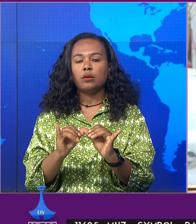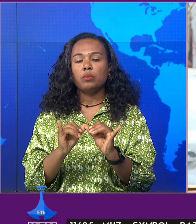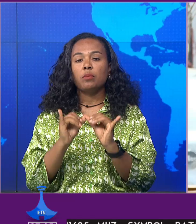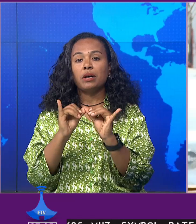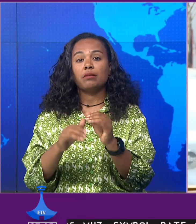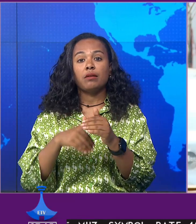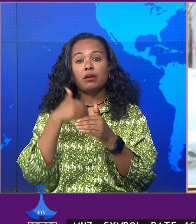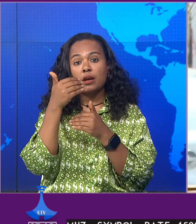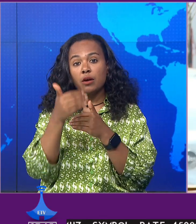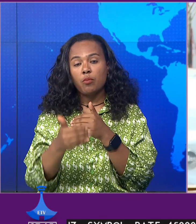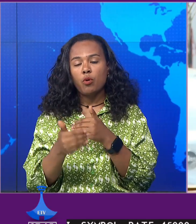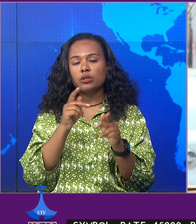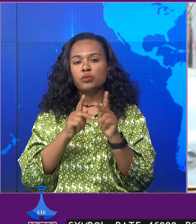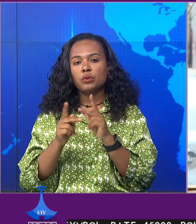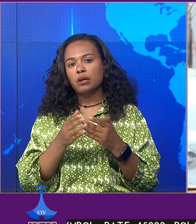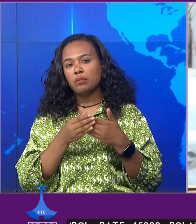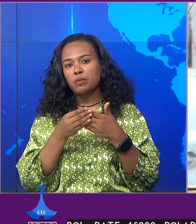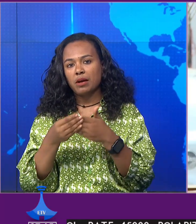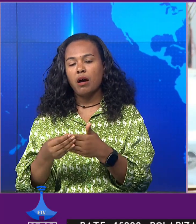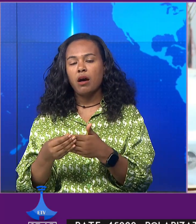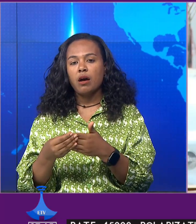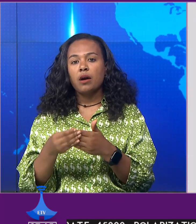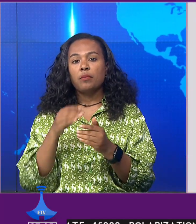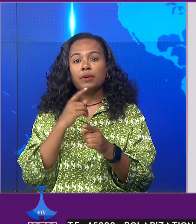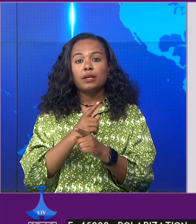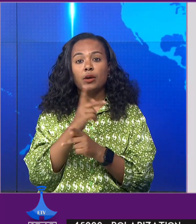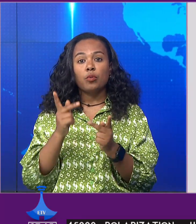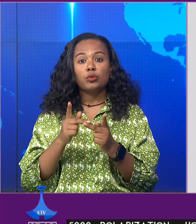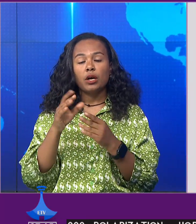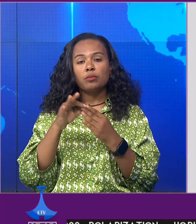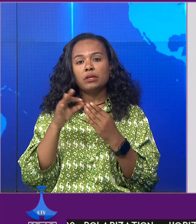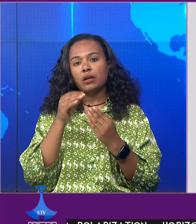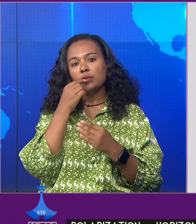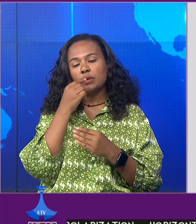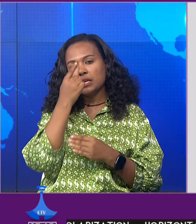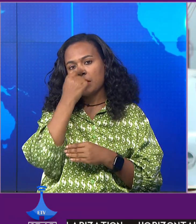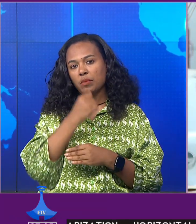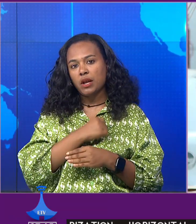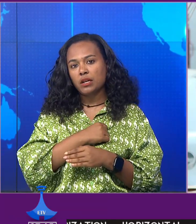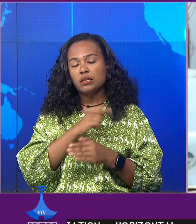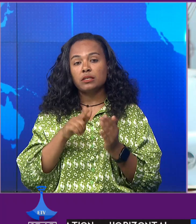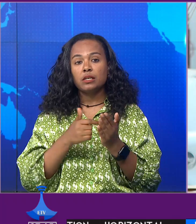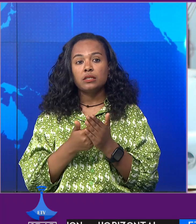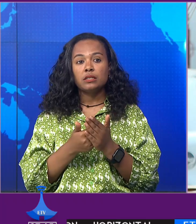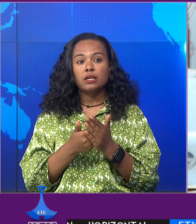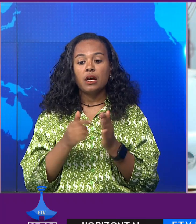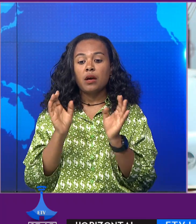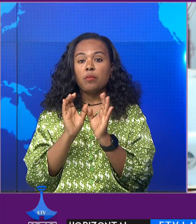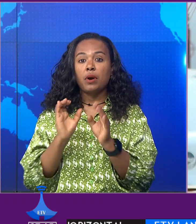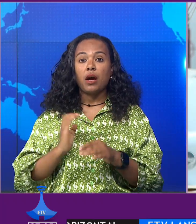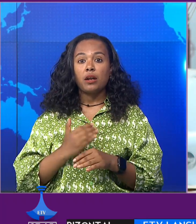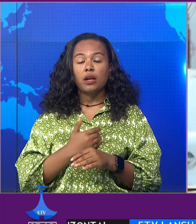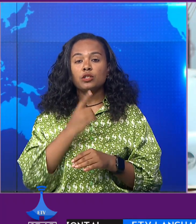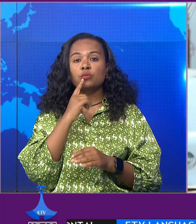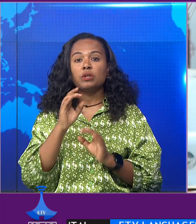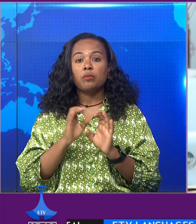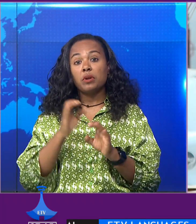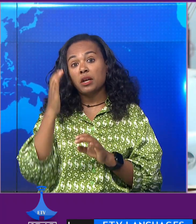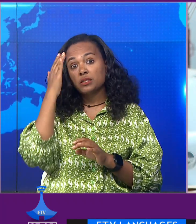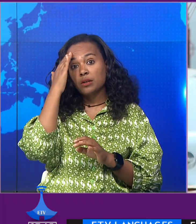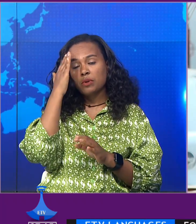ደግሞ ህዝብን የሚመራ በተገቢ ቦታ እንመርጣለን ብለን እናምነው እና ስለዚህ እንግዲህ በካርዳችን ምን እንደምናደርግ